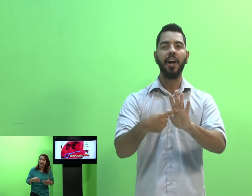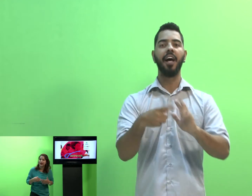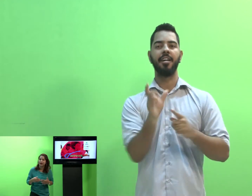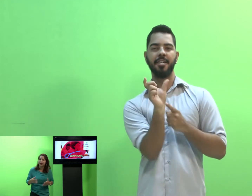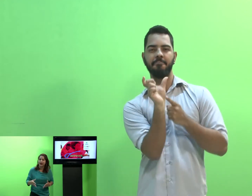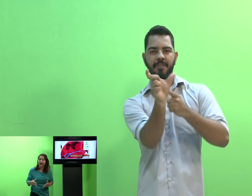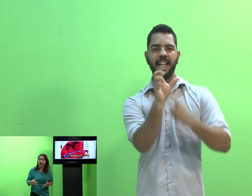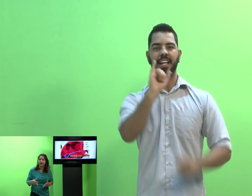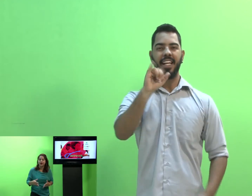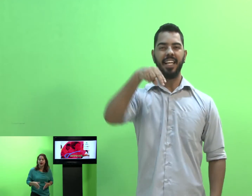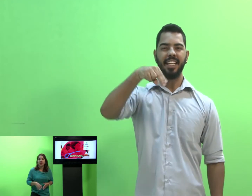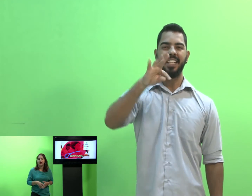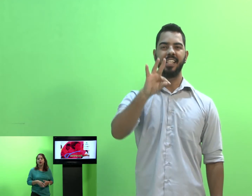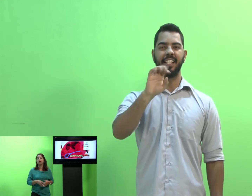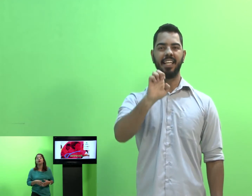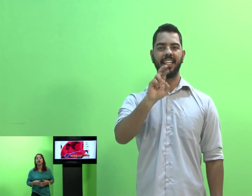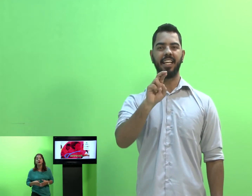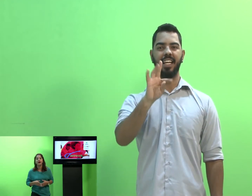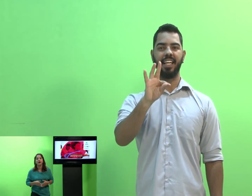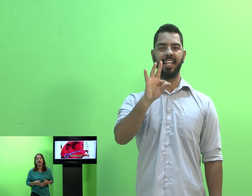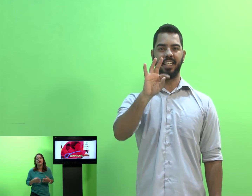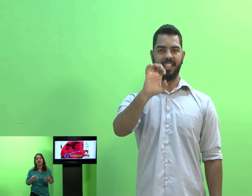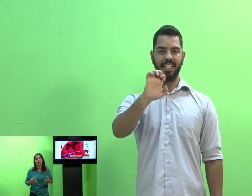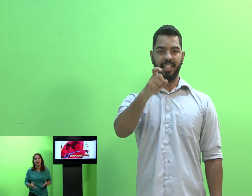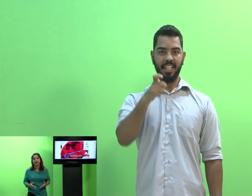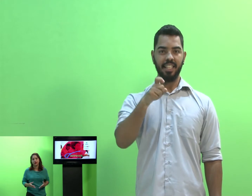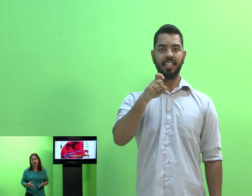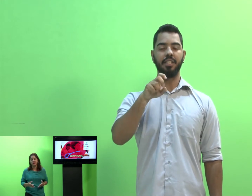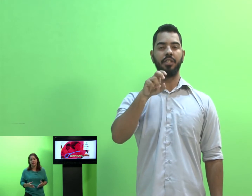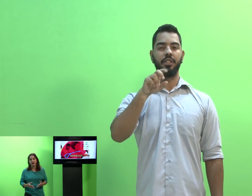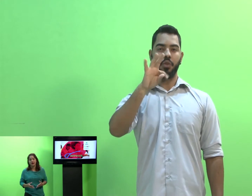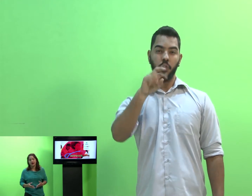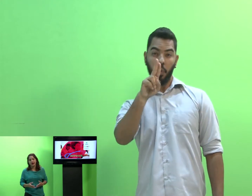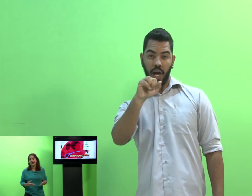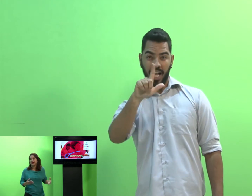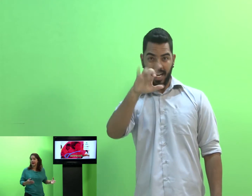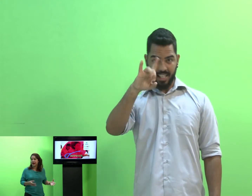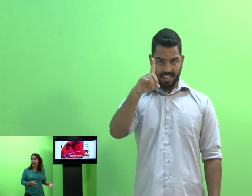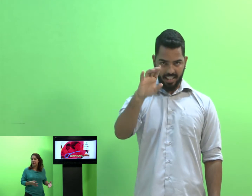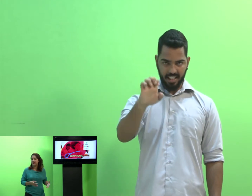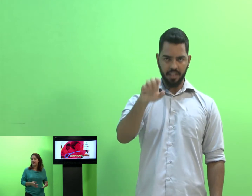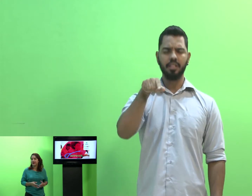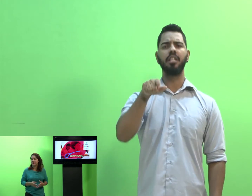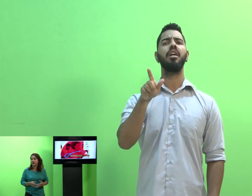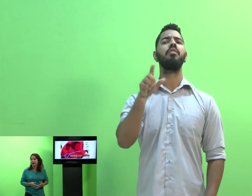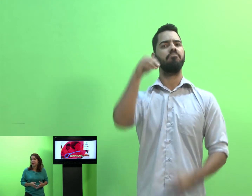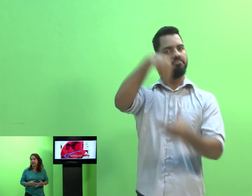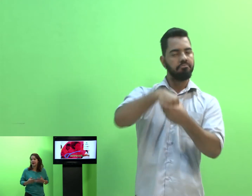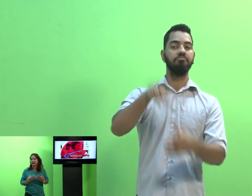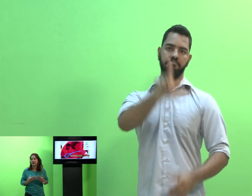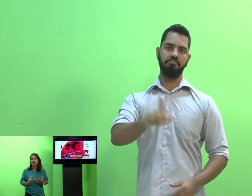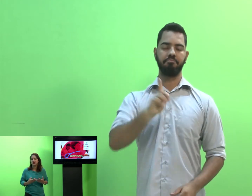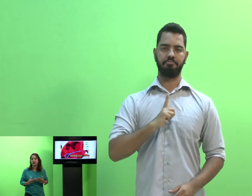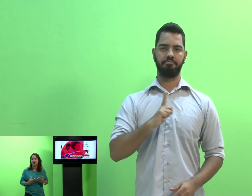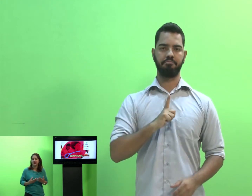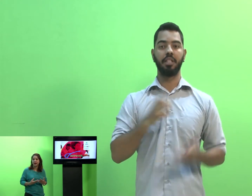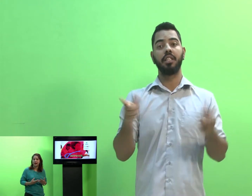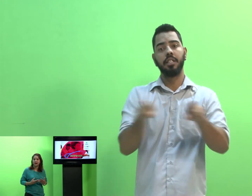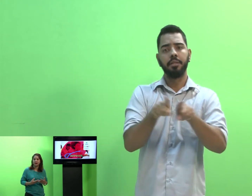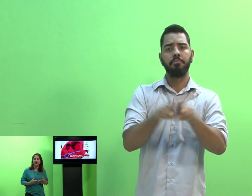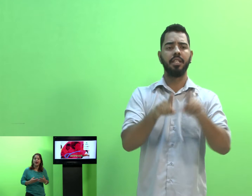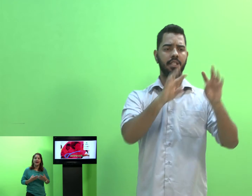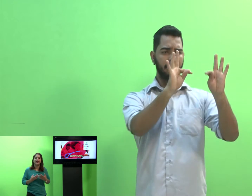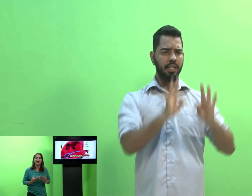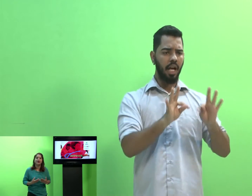de intertextualidade, recurso muito recorrente na literatura. Ainda nessa aula, veremos também como se estruturam